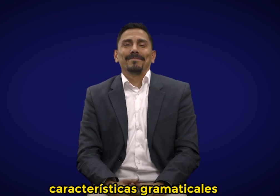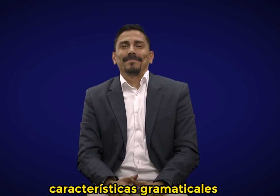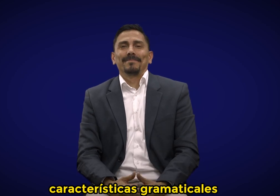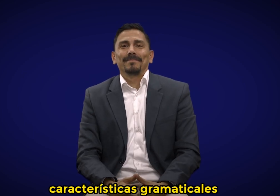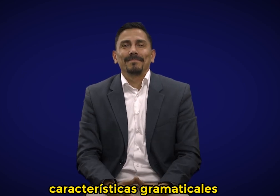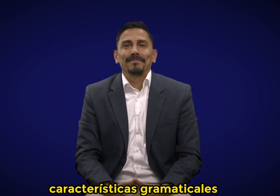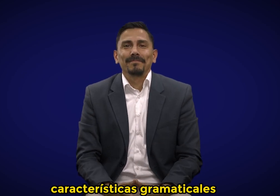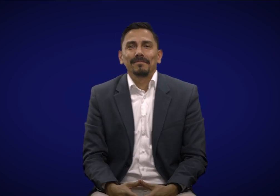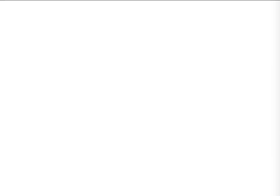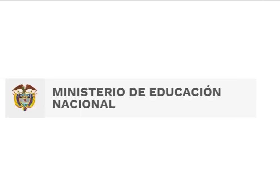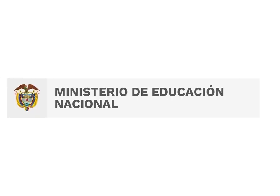gramaticales.